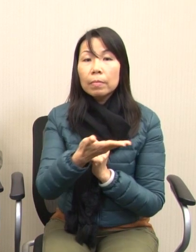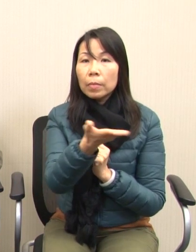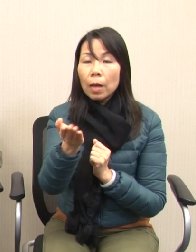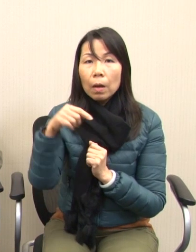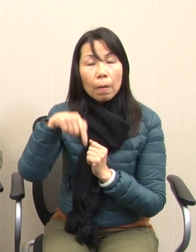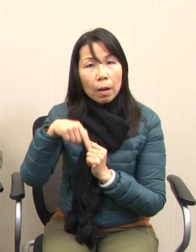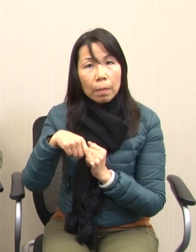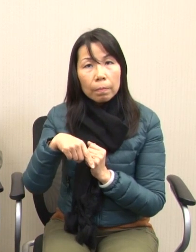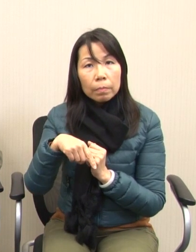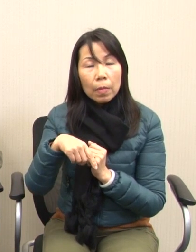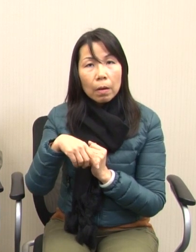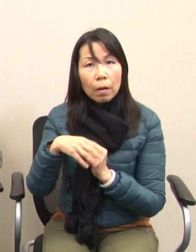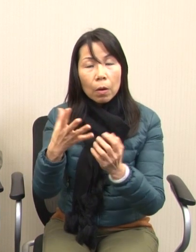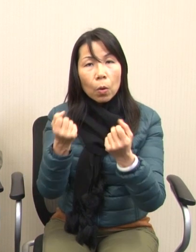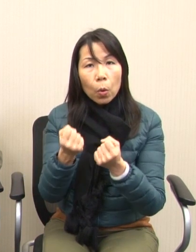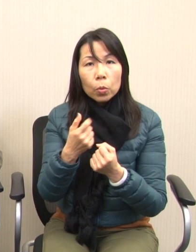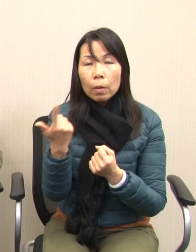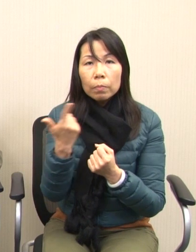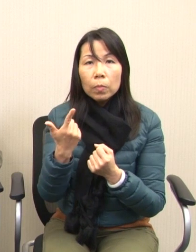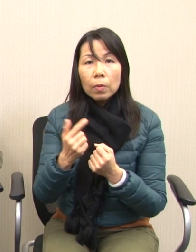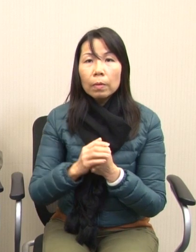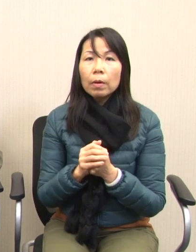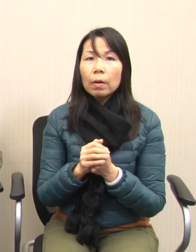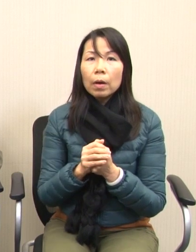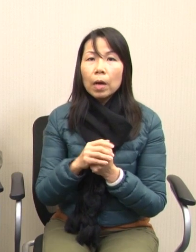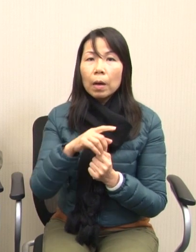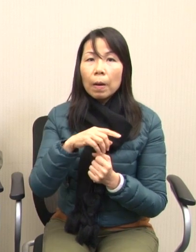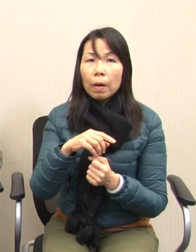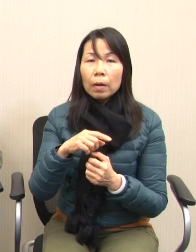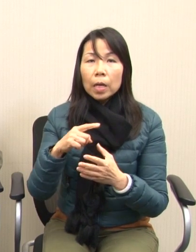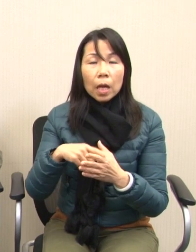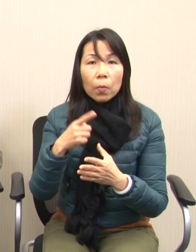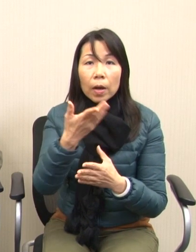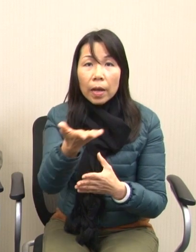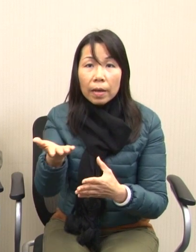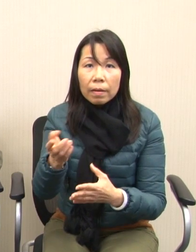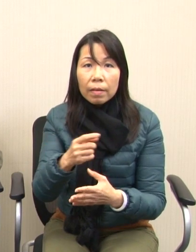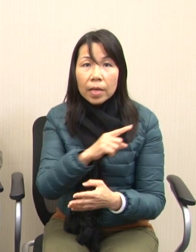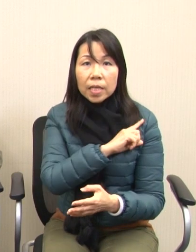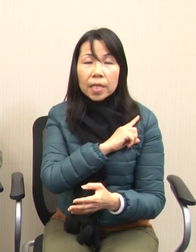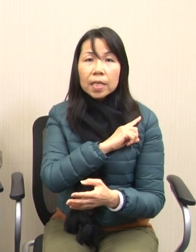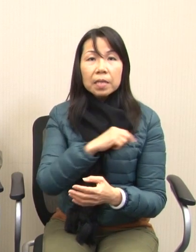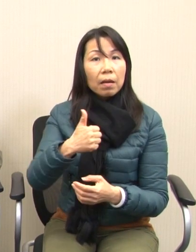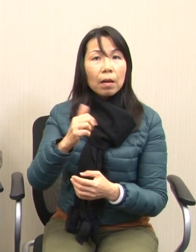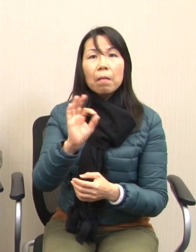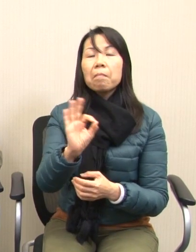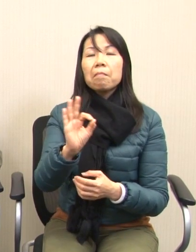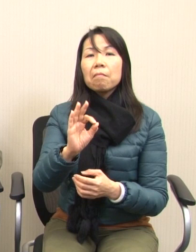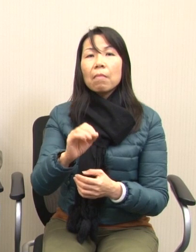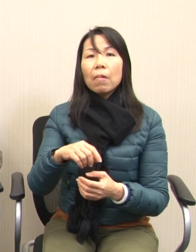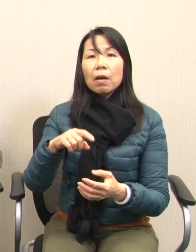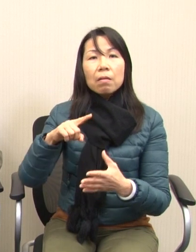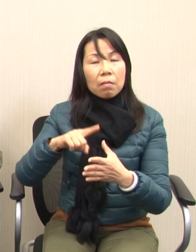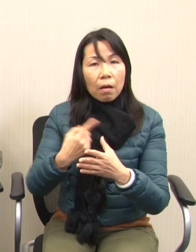有咁嘅成就，唔係因為你哋。好叻，係因為香港人由2014年開